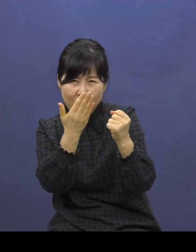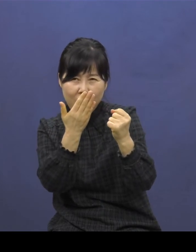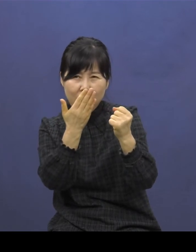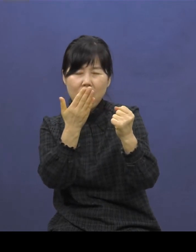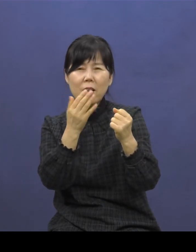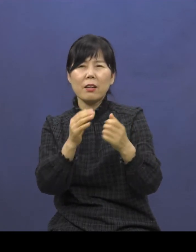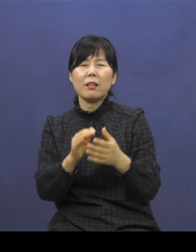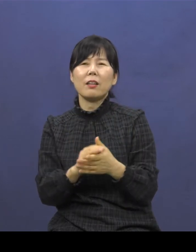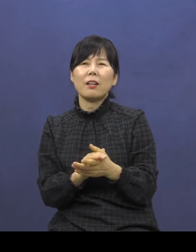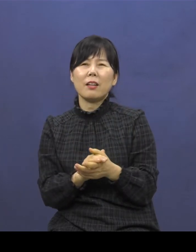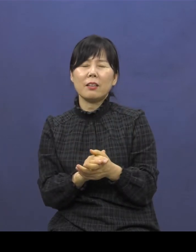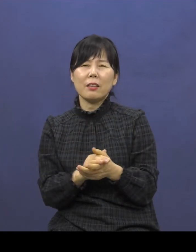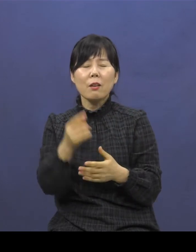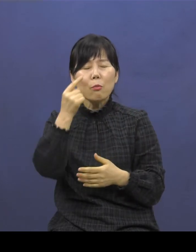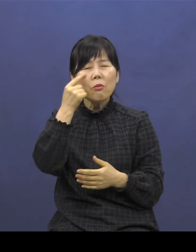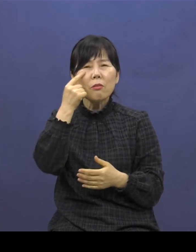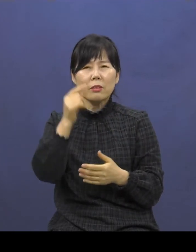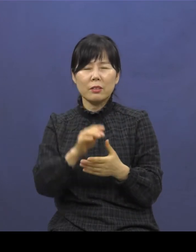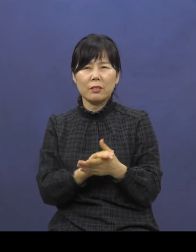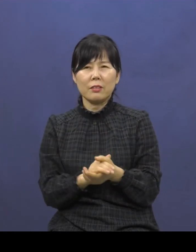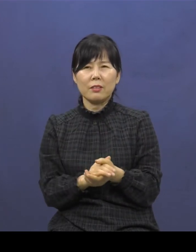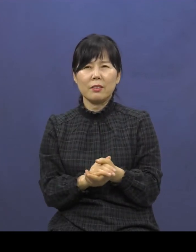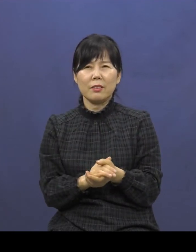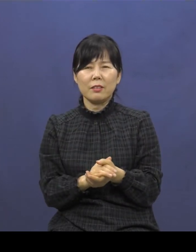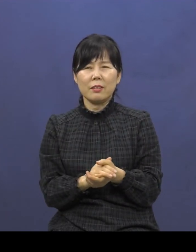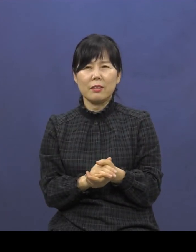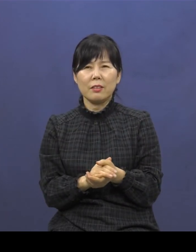싸울 수 있다. 지키겠다.